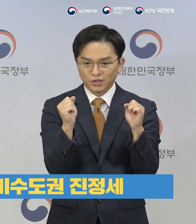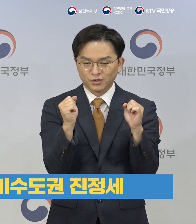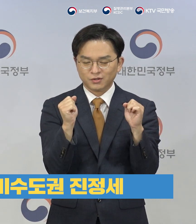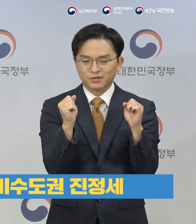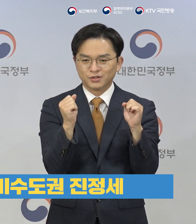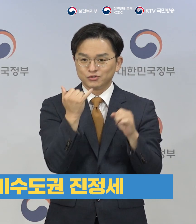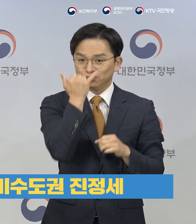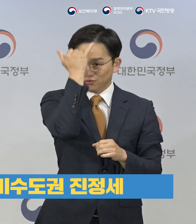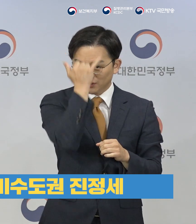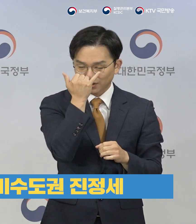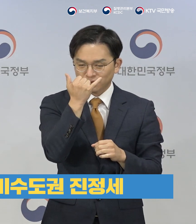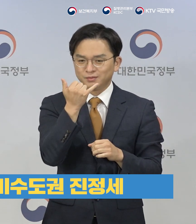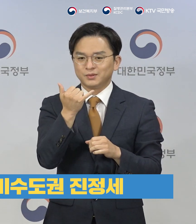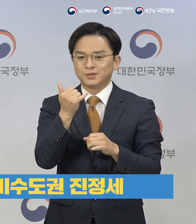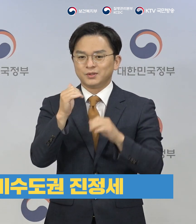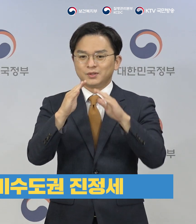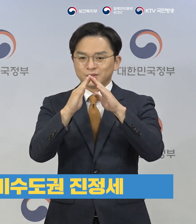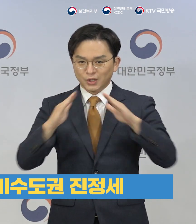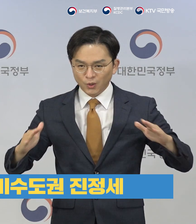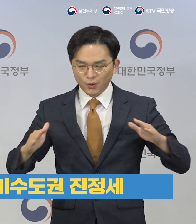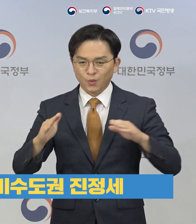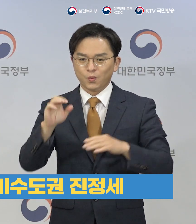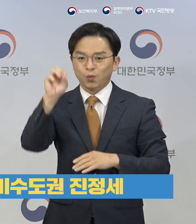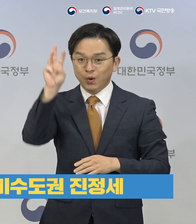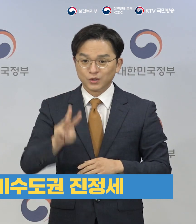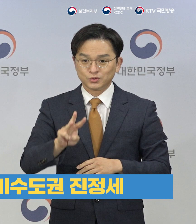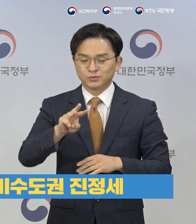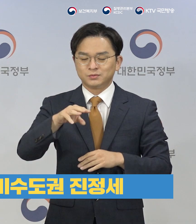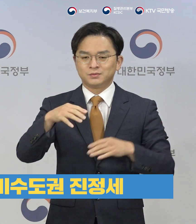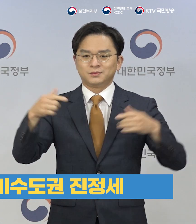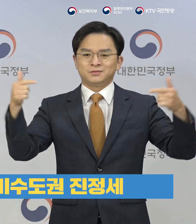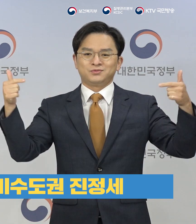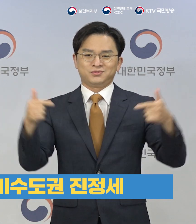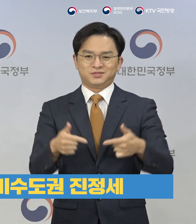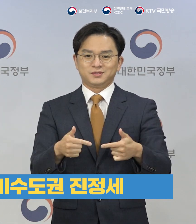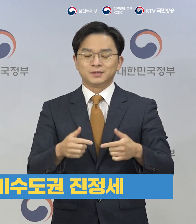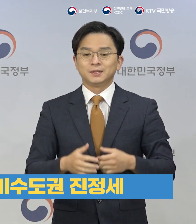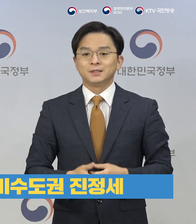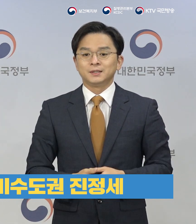등 비수도권의 진정세가 뚜렷하게 나타나고 있습니다.